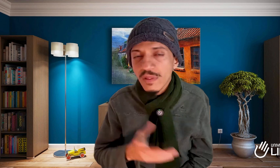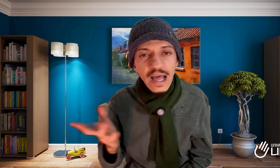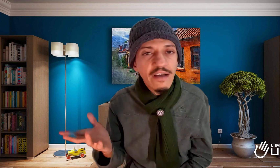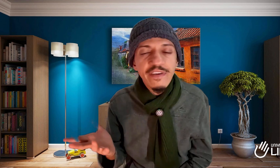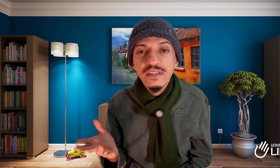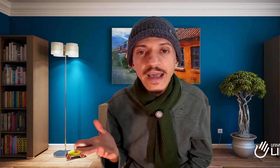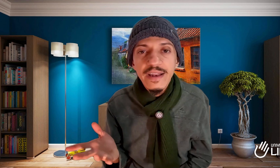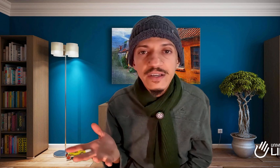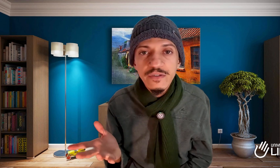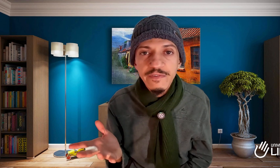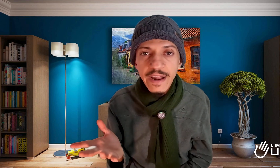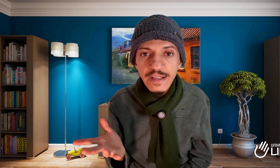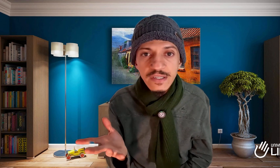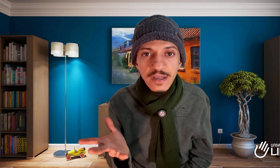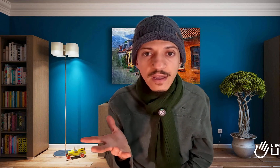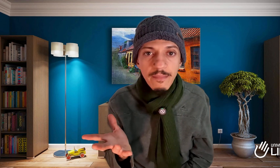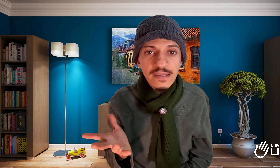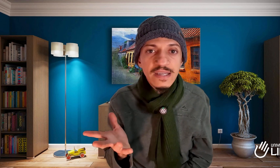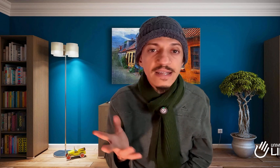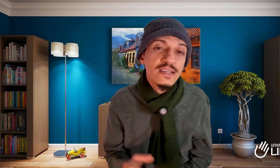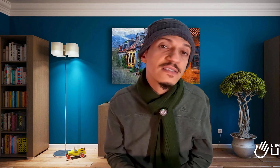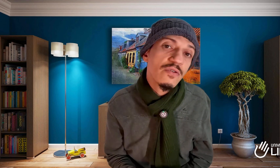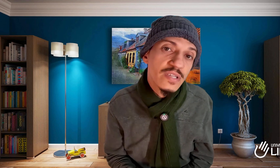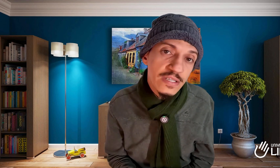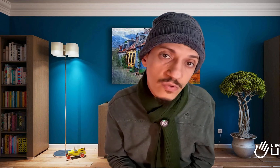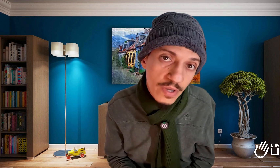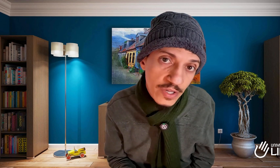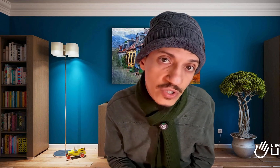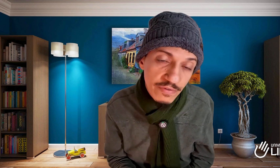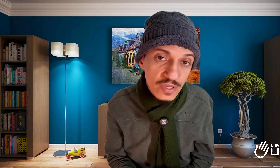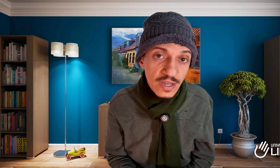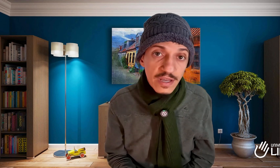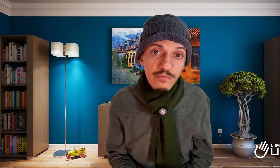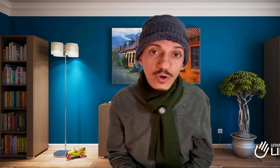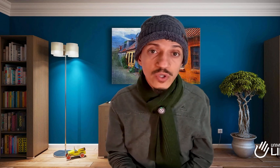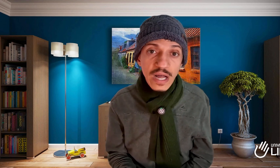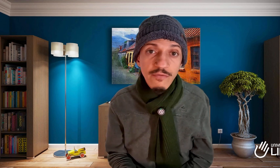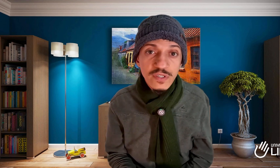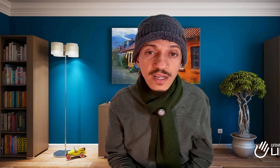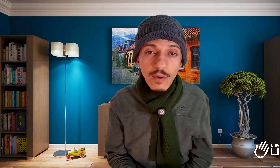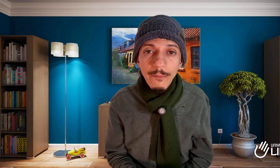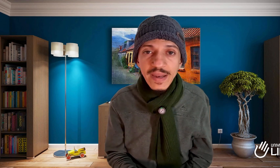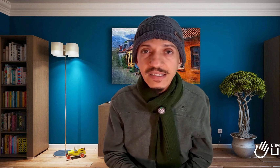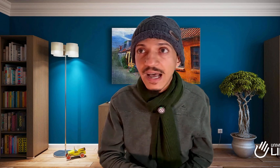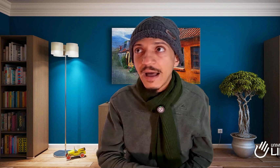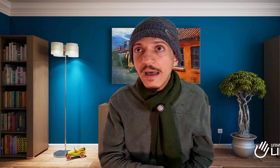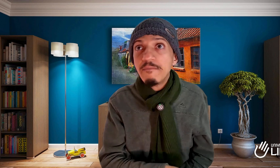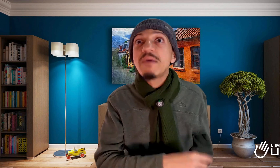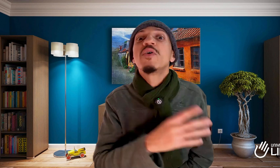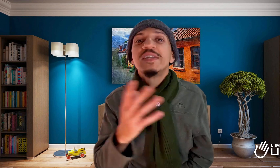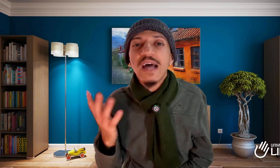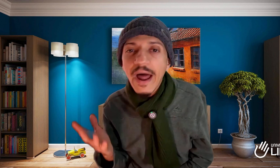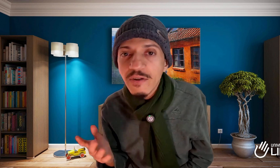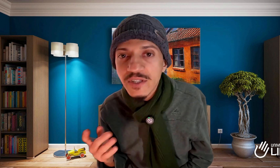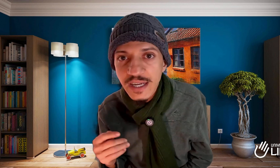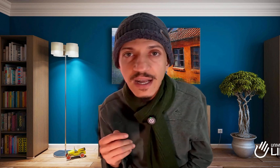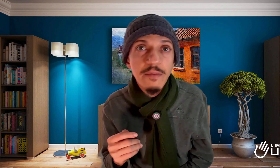incontáveis técnicas diferentes baseadas nas neurociências cognitivas que vão ajudar você não apenas a memorizar os sinais da Libras